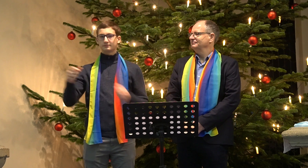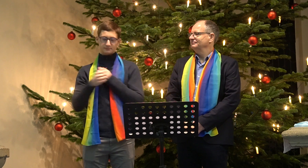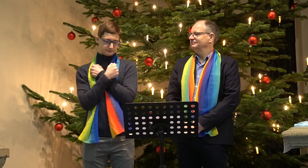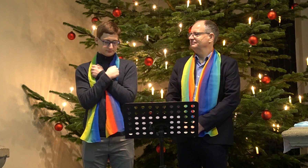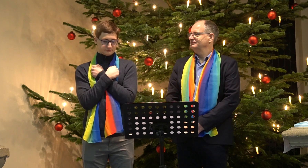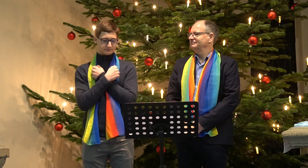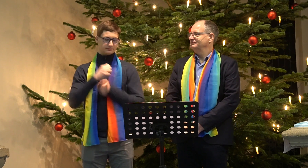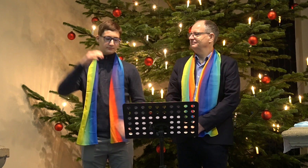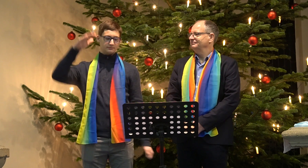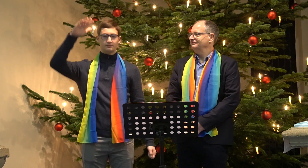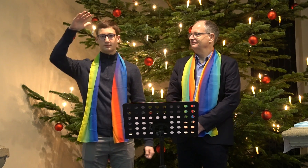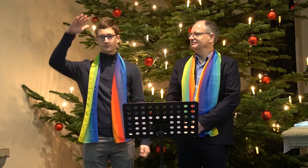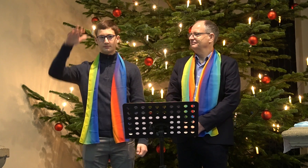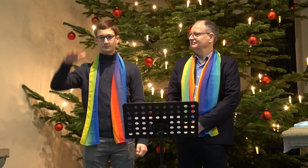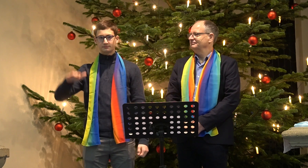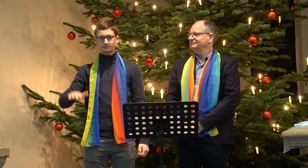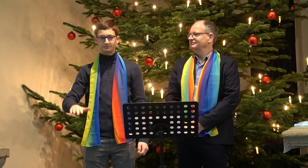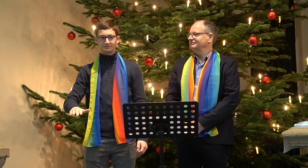lieb, groß und klein.